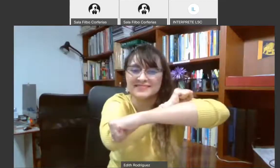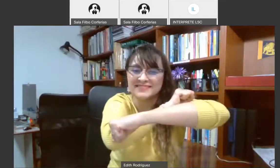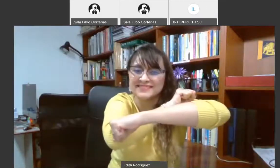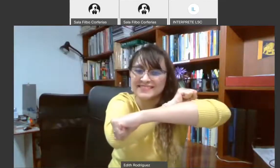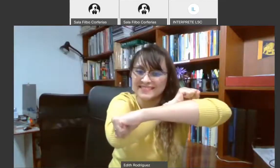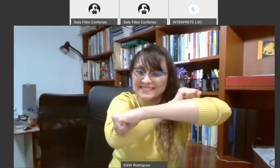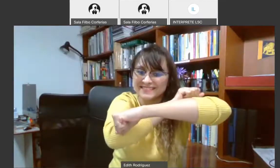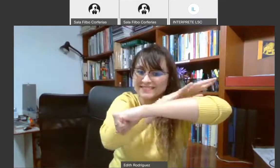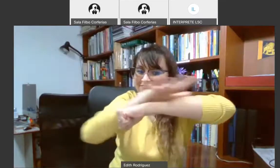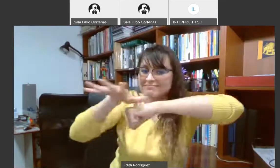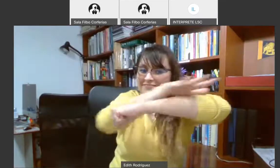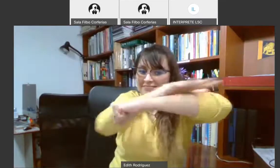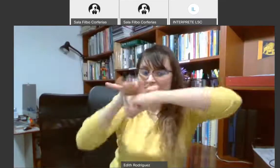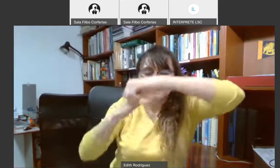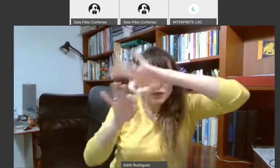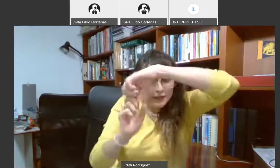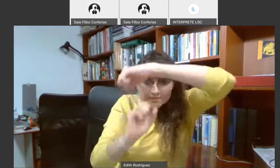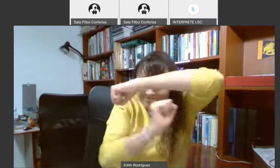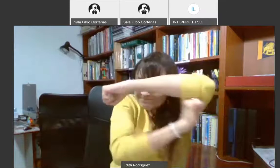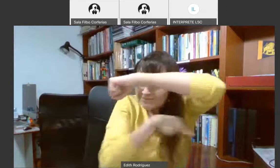una segunda lengua, no importa cuál sea.